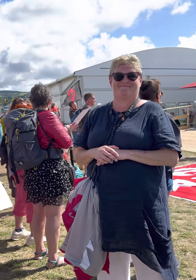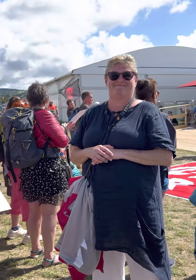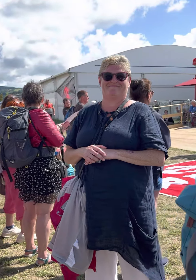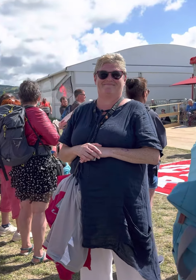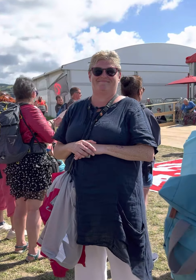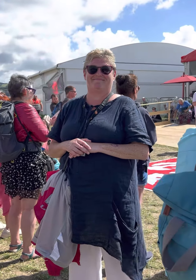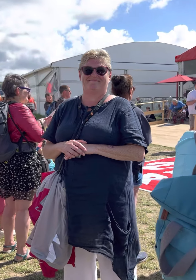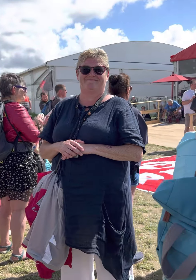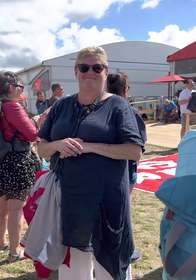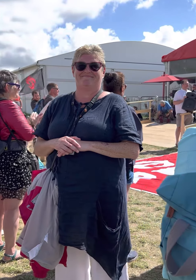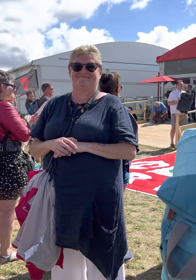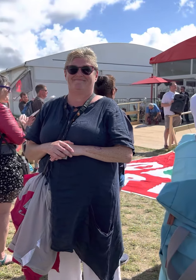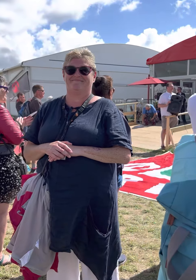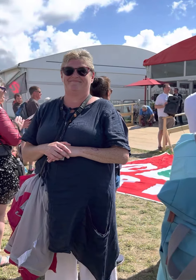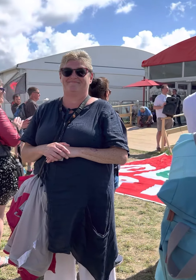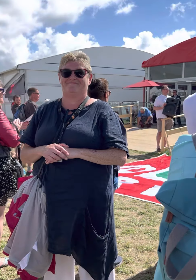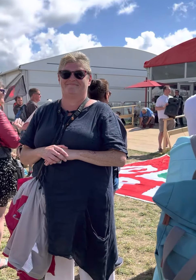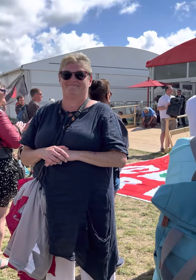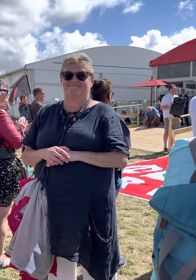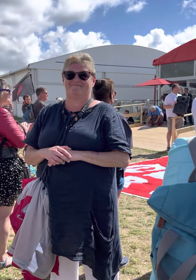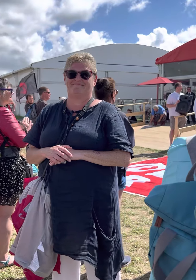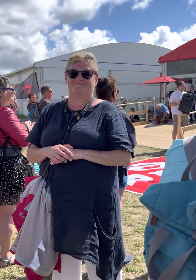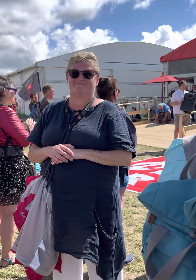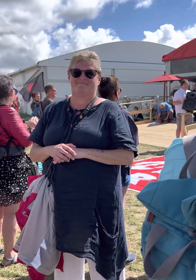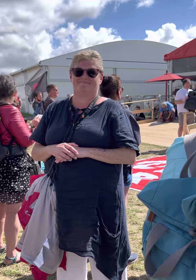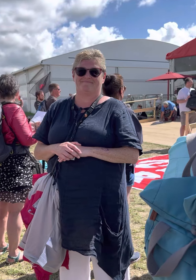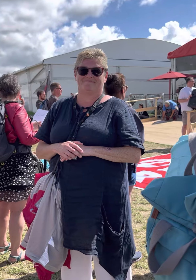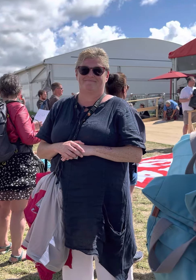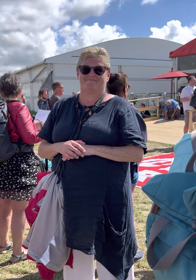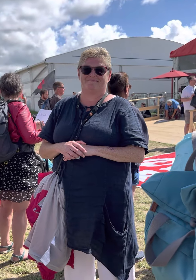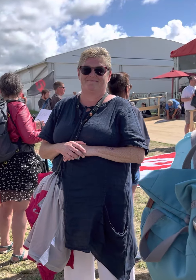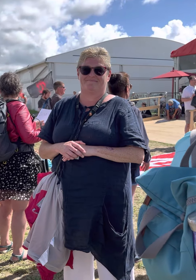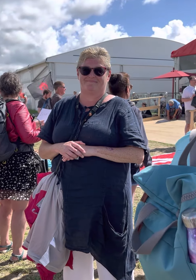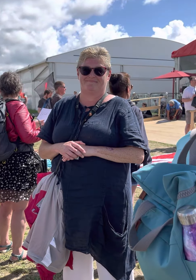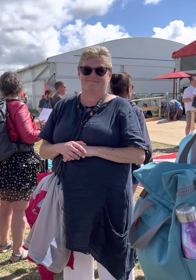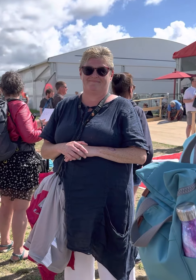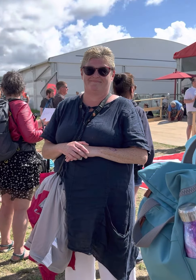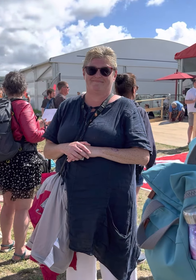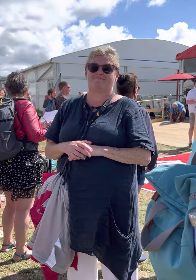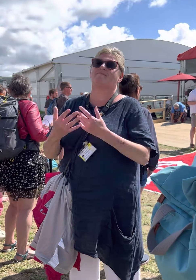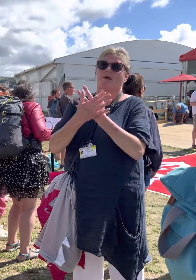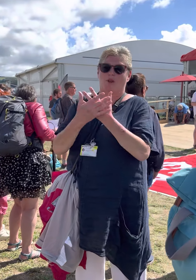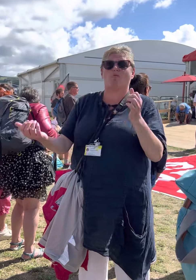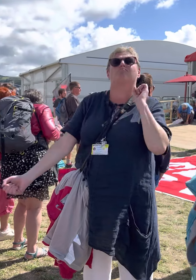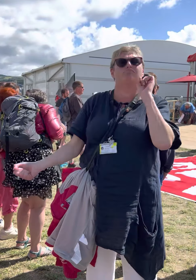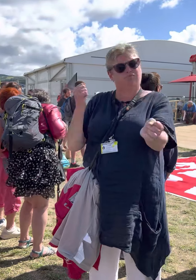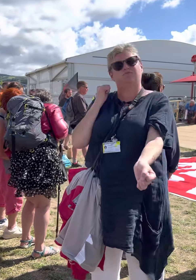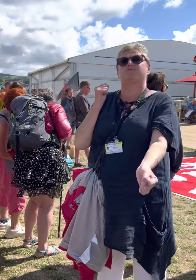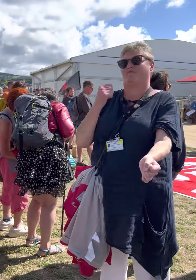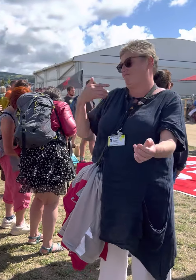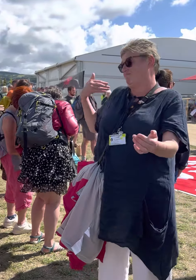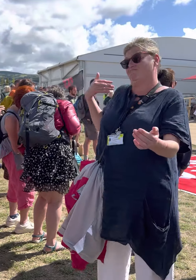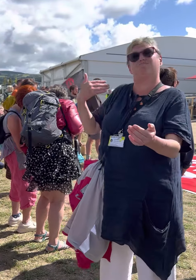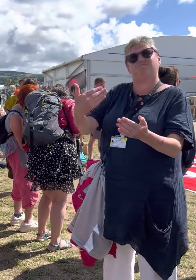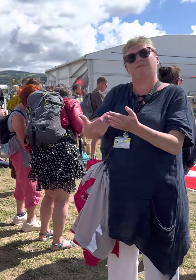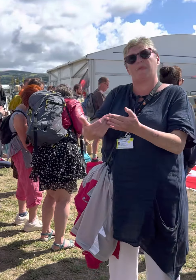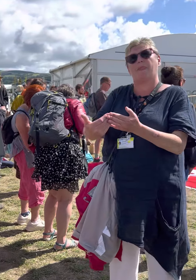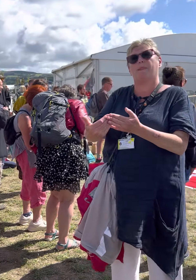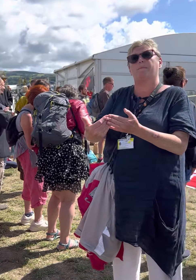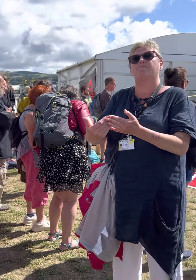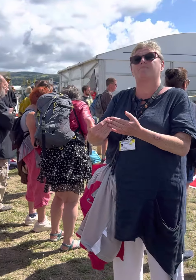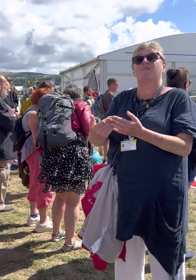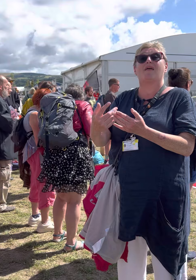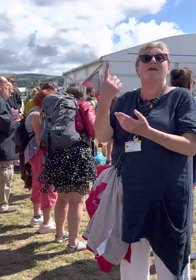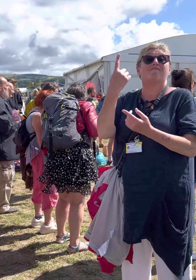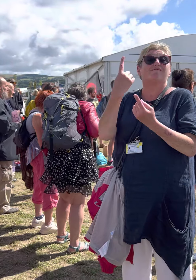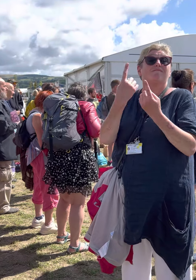A mae lot wedi newid ers hynny. Ond os oes